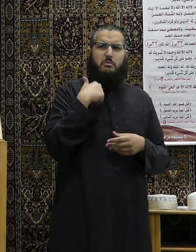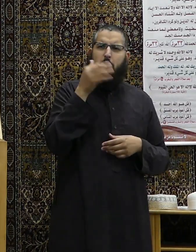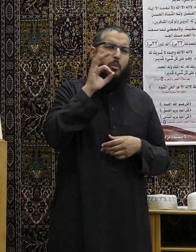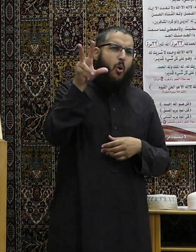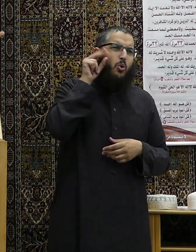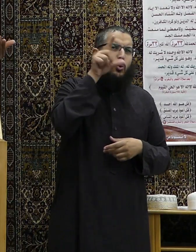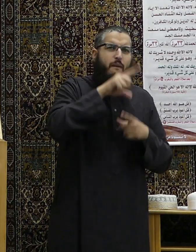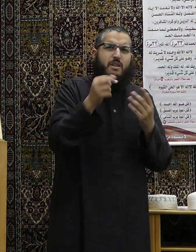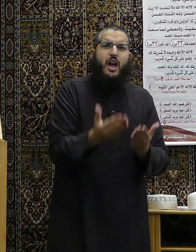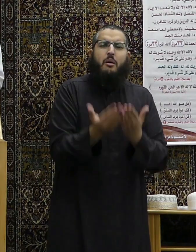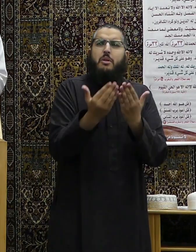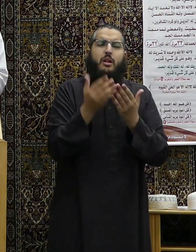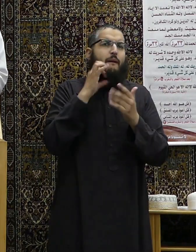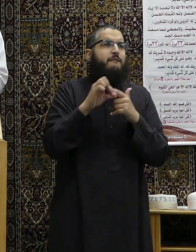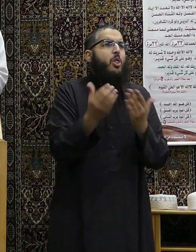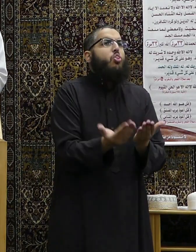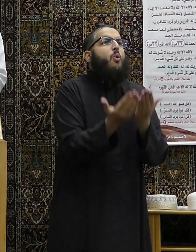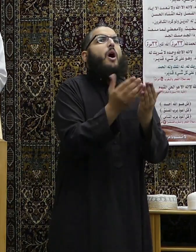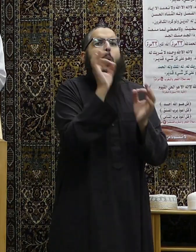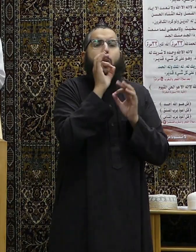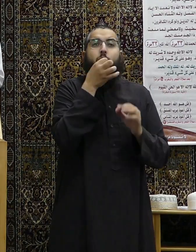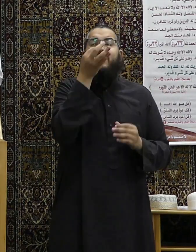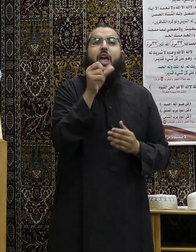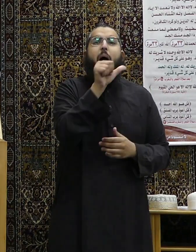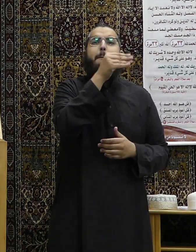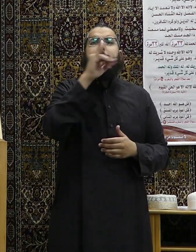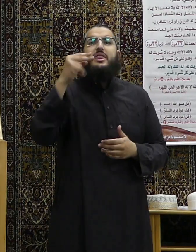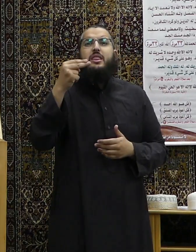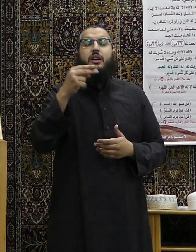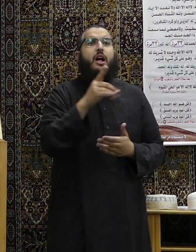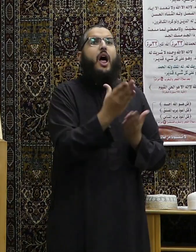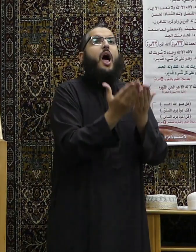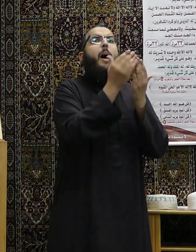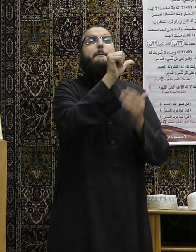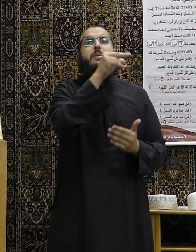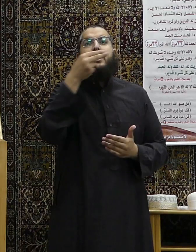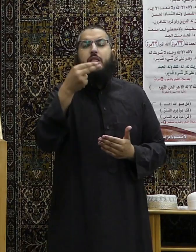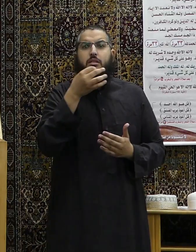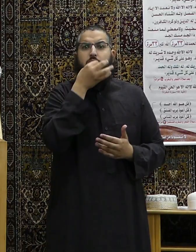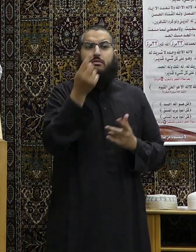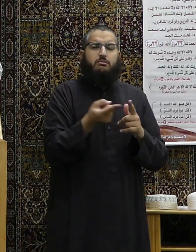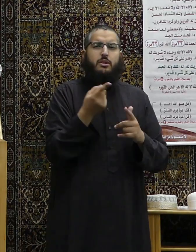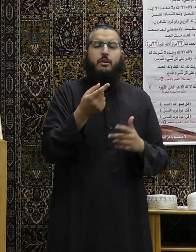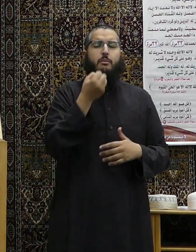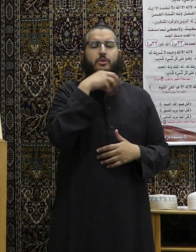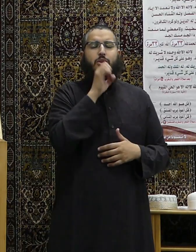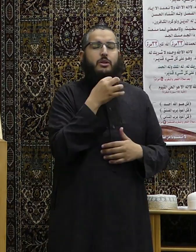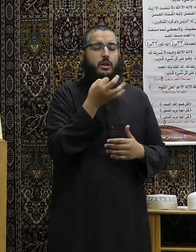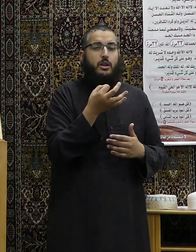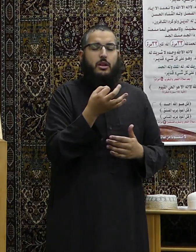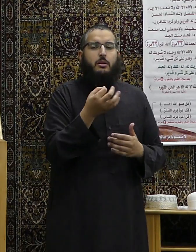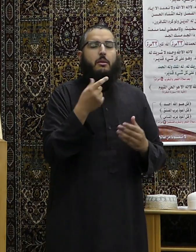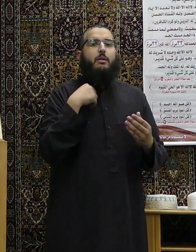été faite pour que tu dises Amin ? Donc tu as dit Amin trois fois. Et là, le prophète sallallahu alayhi wa sallam a dit,